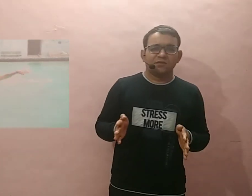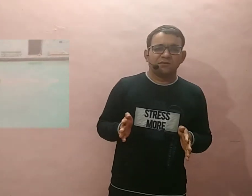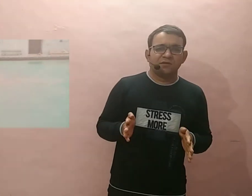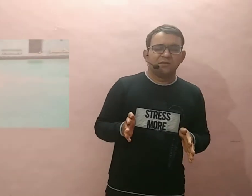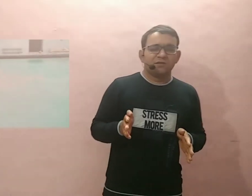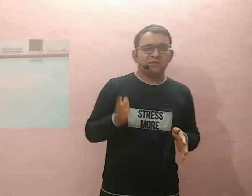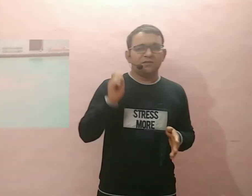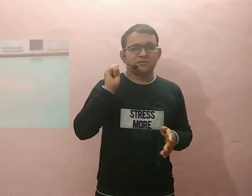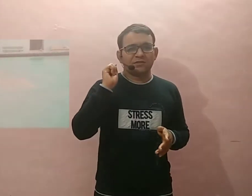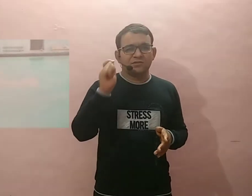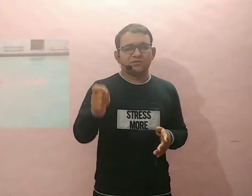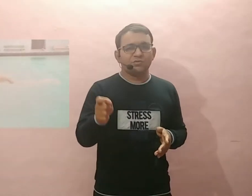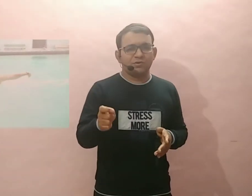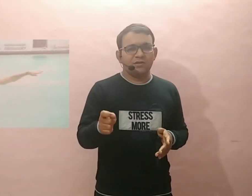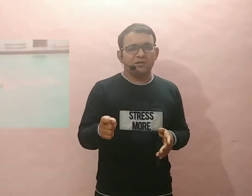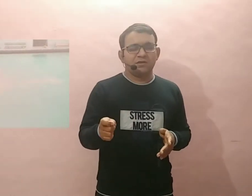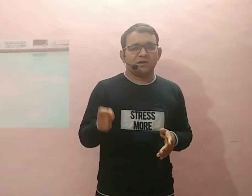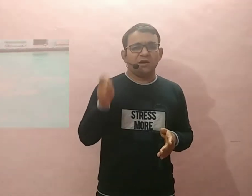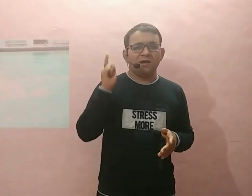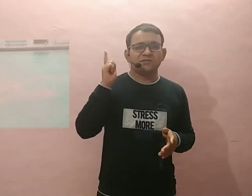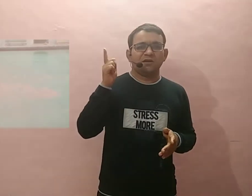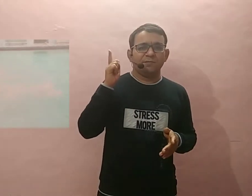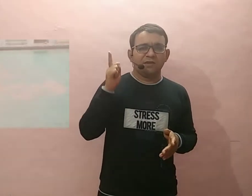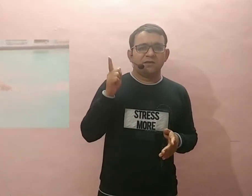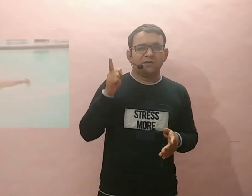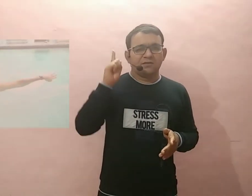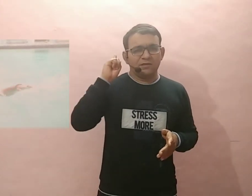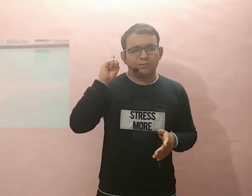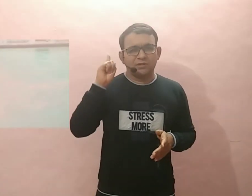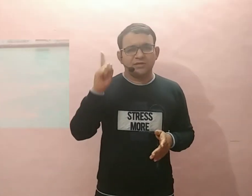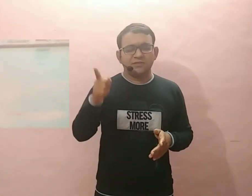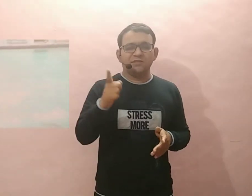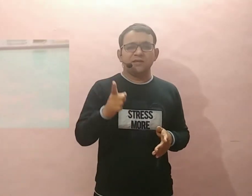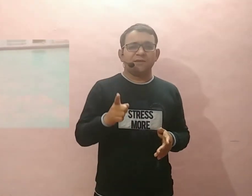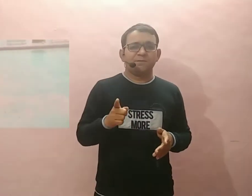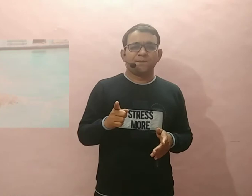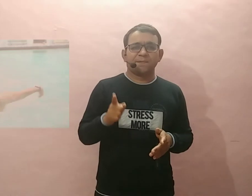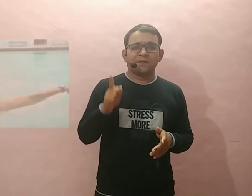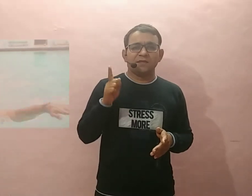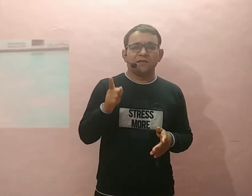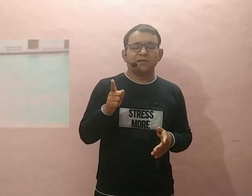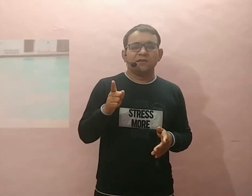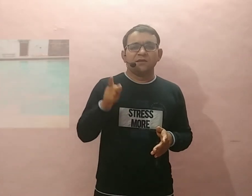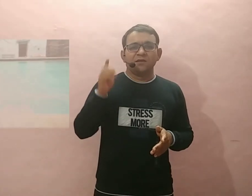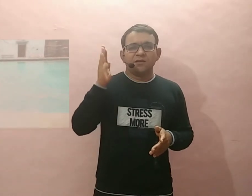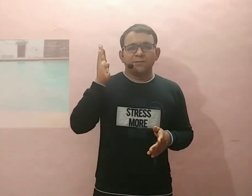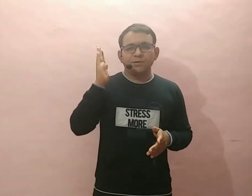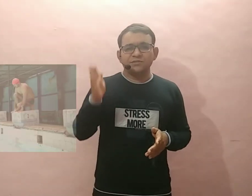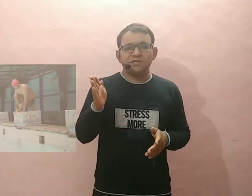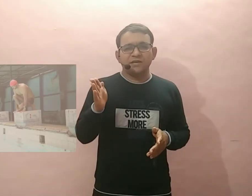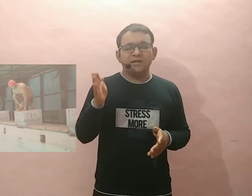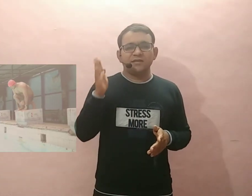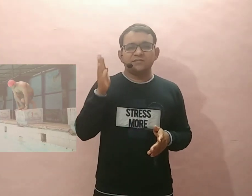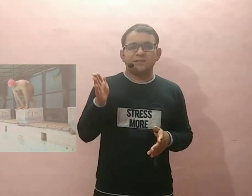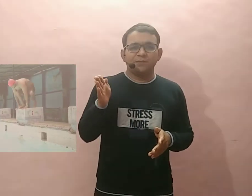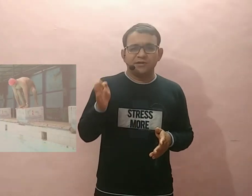सिंह की ये सक्सेस स्टोरी आज हमें ये बताती है कि फिजिकल